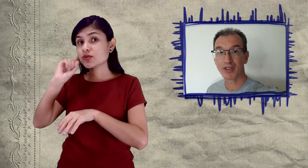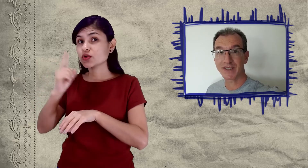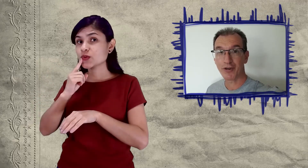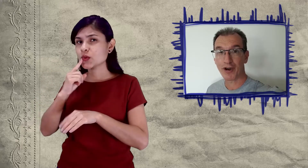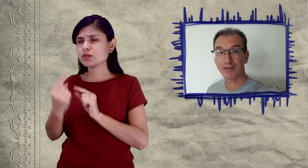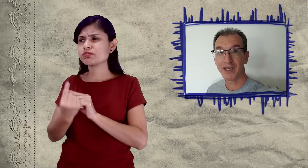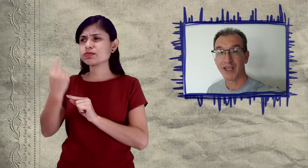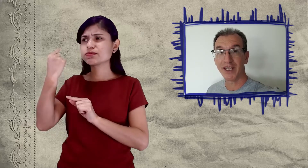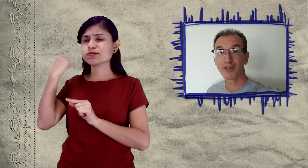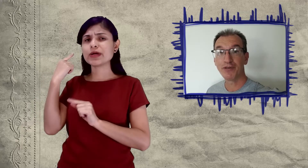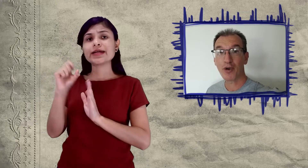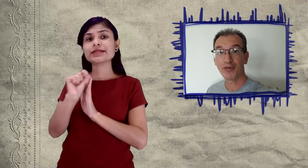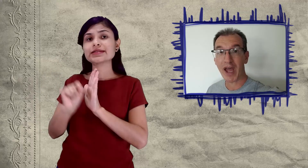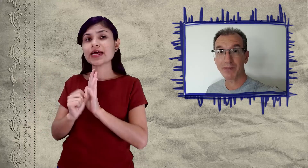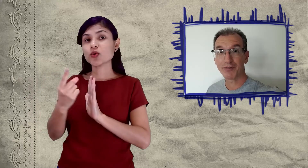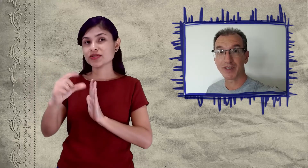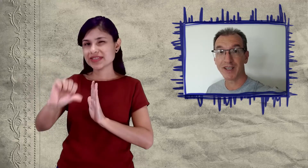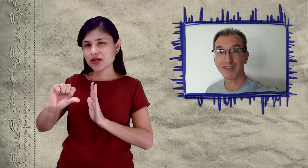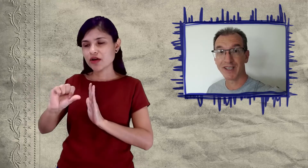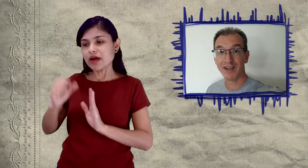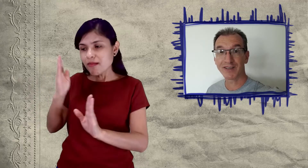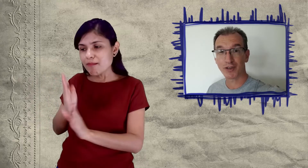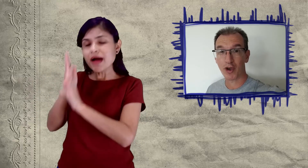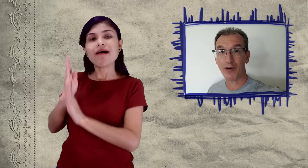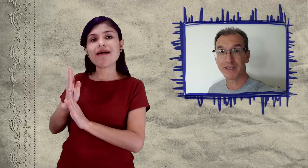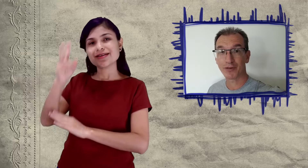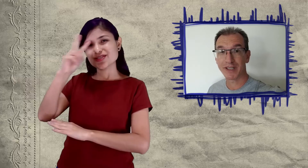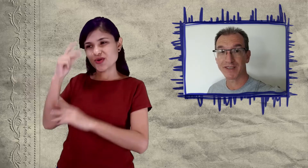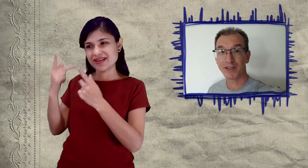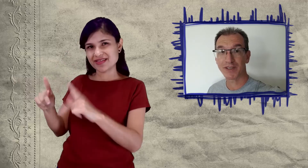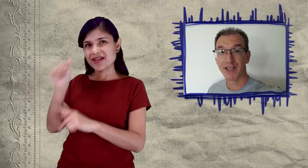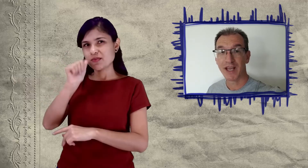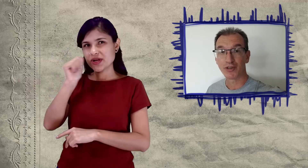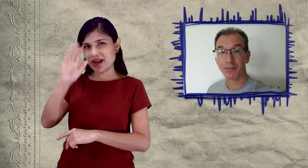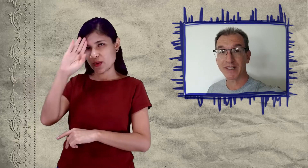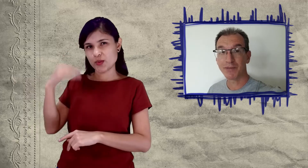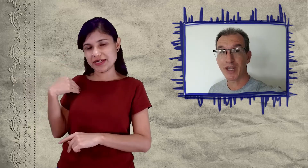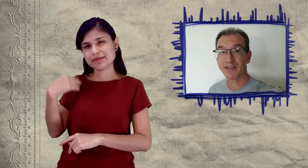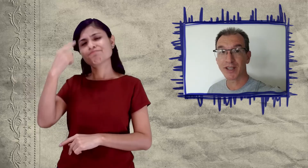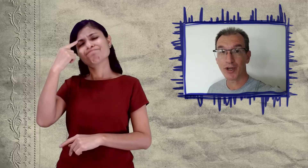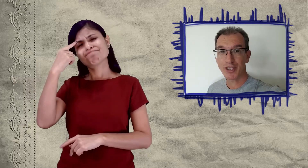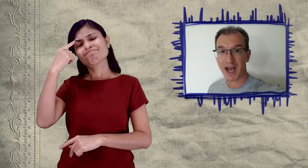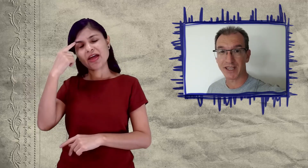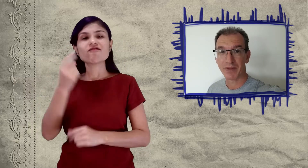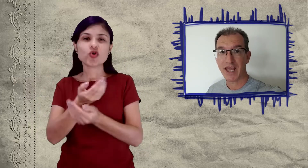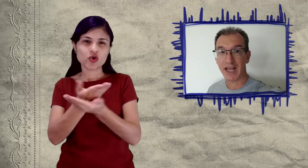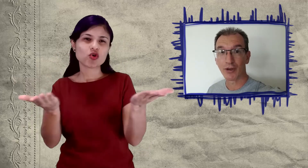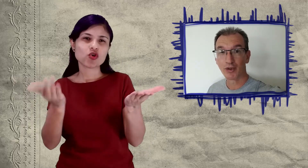XIX e resolvi contar para vocês, crianças, jovens e adolescentes, sobre essa mulher extraordinária. Ela lutou